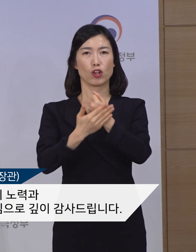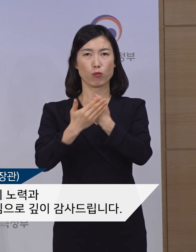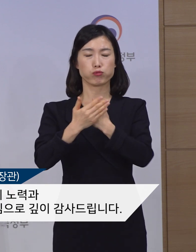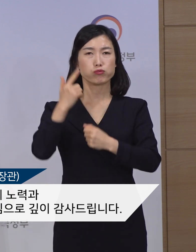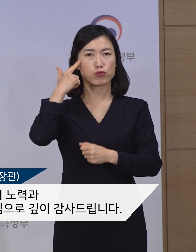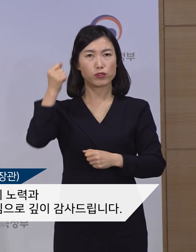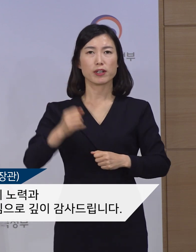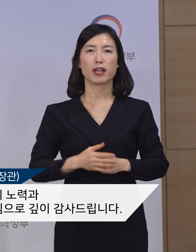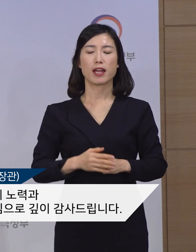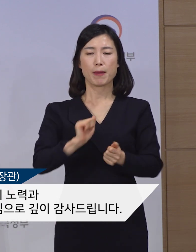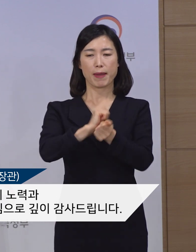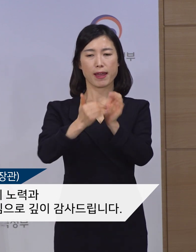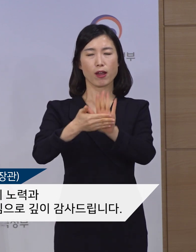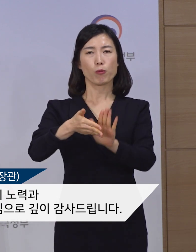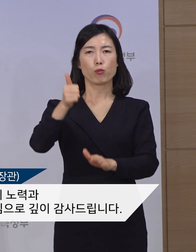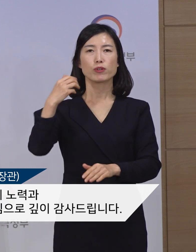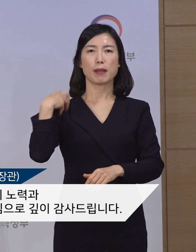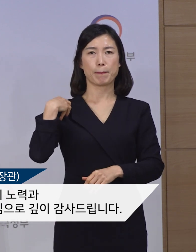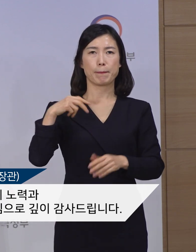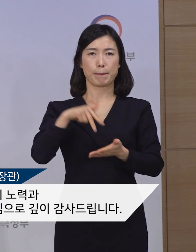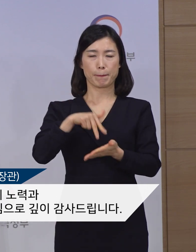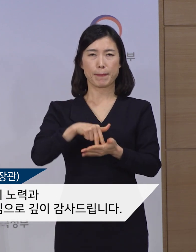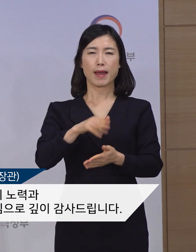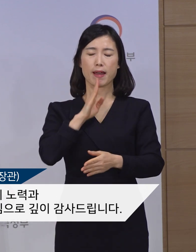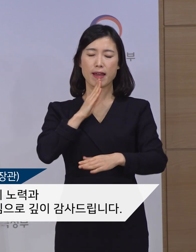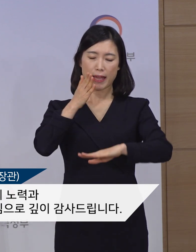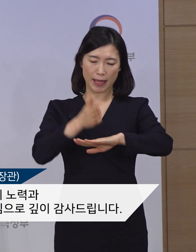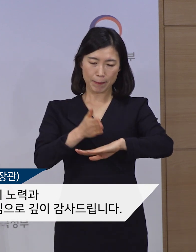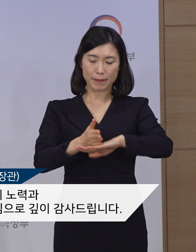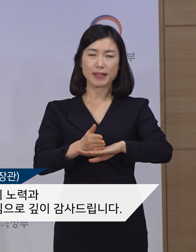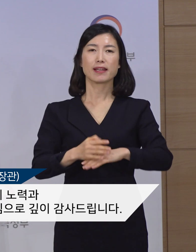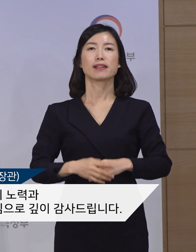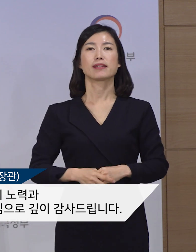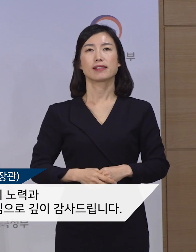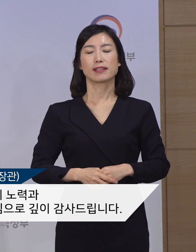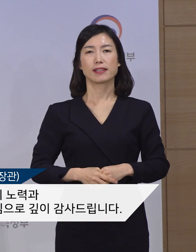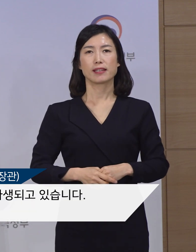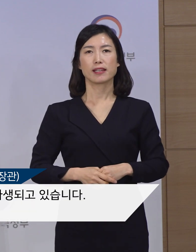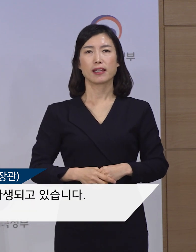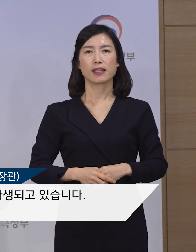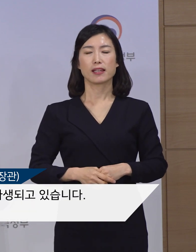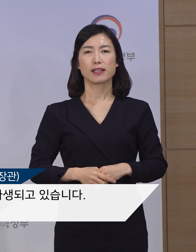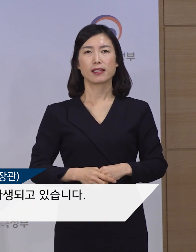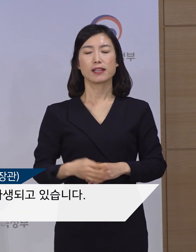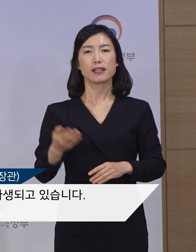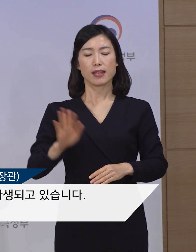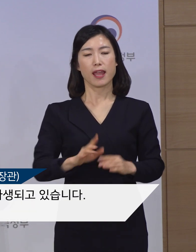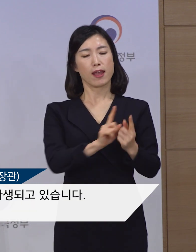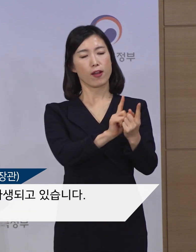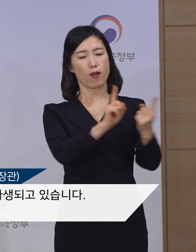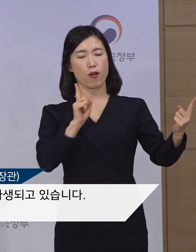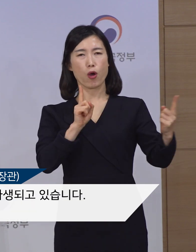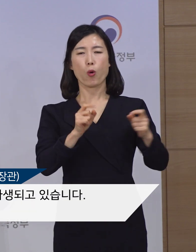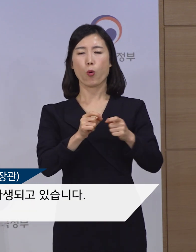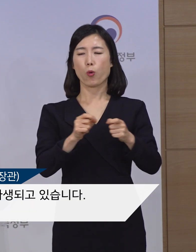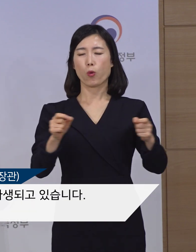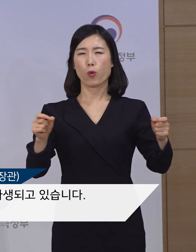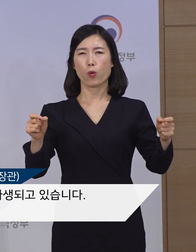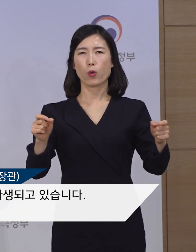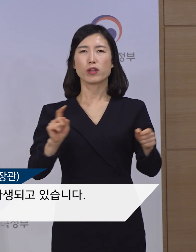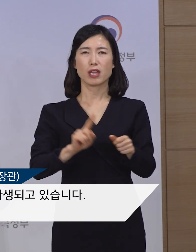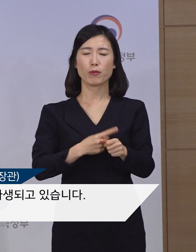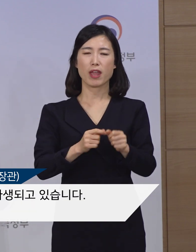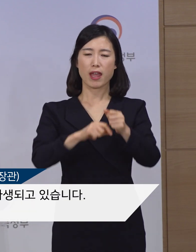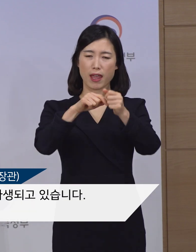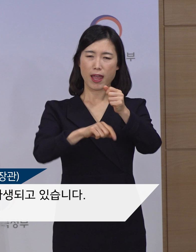덕분입니다. 방역 당국자로서 진심으로 깊이 감사드립니다. 반면에 거리두기가